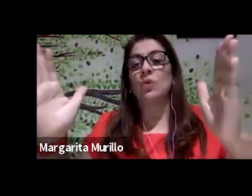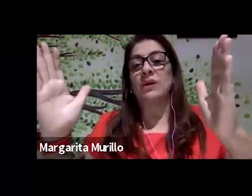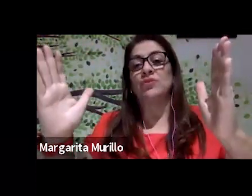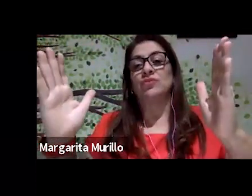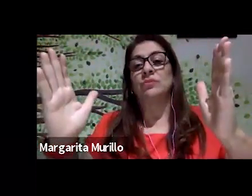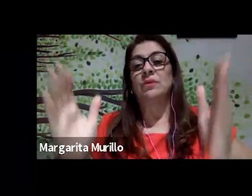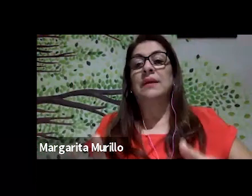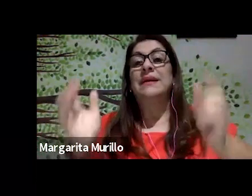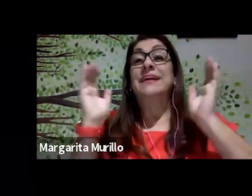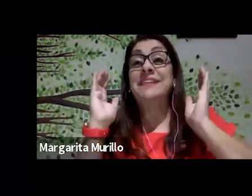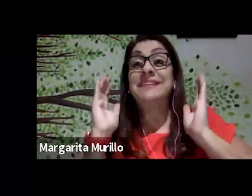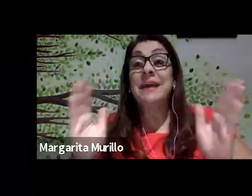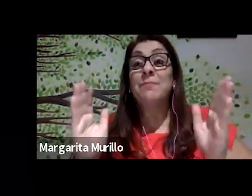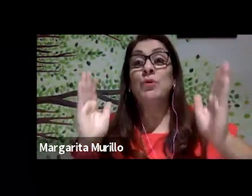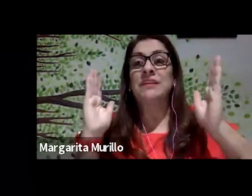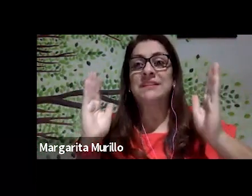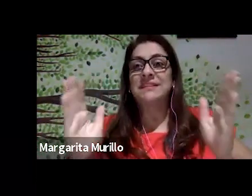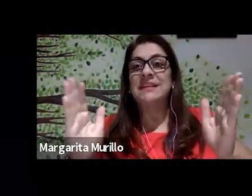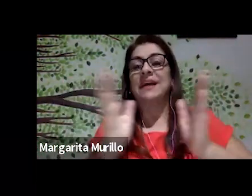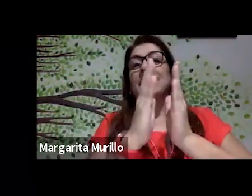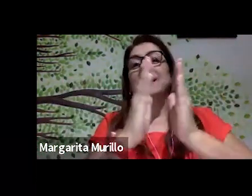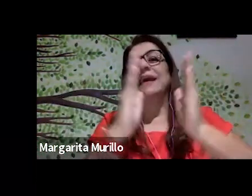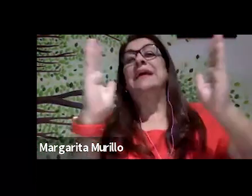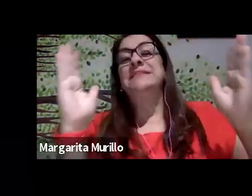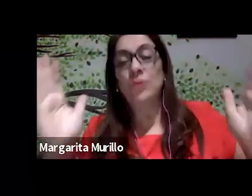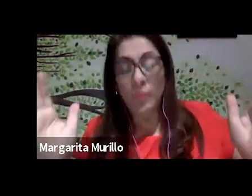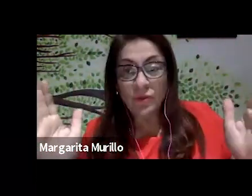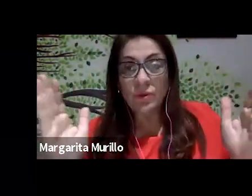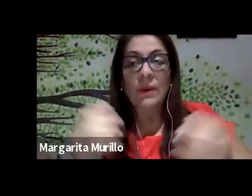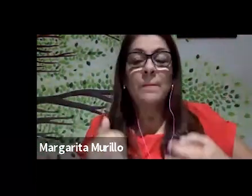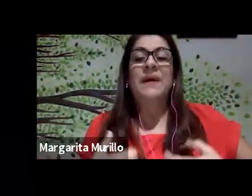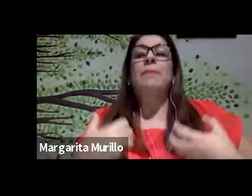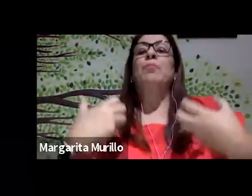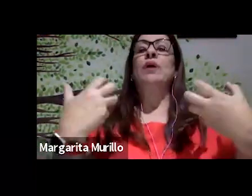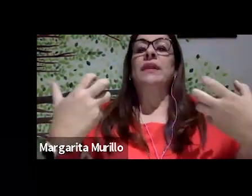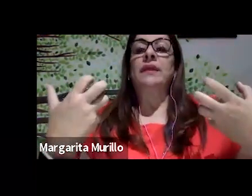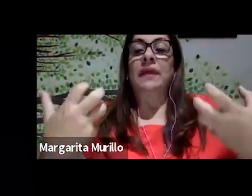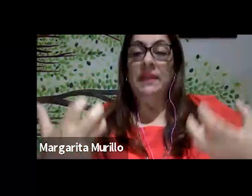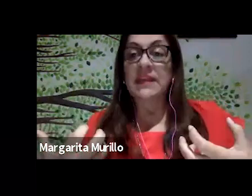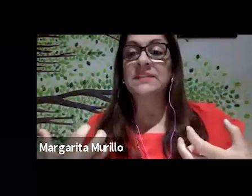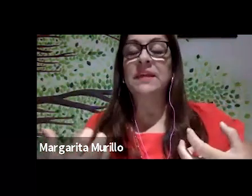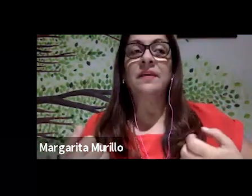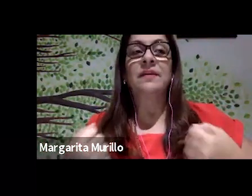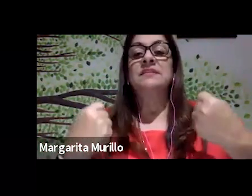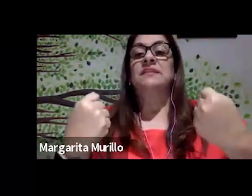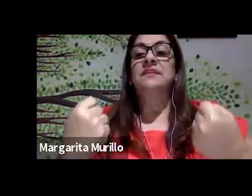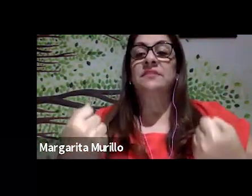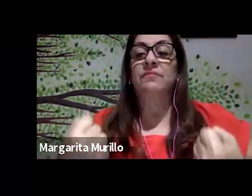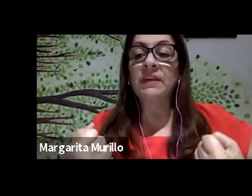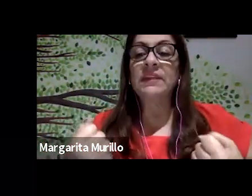cinco años que es el tiempo que necesitan el ser humano para poder erguirse